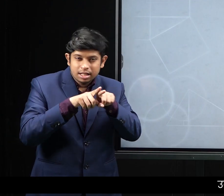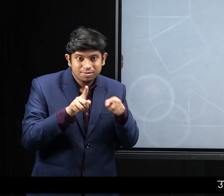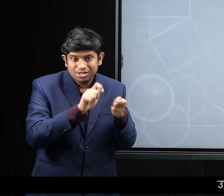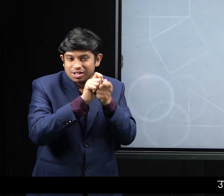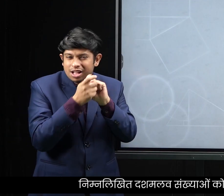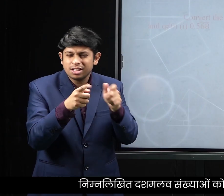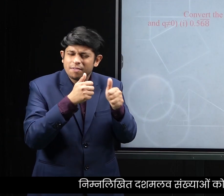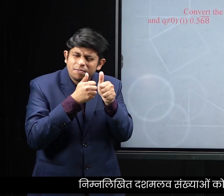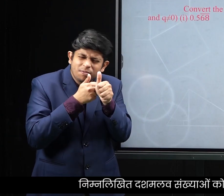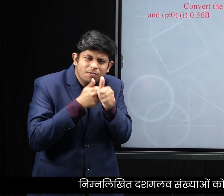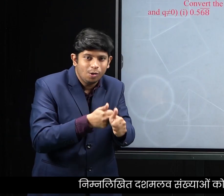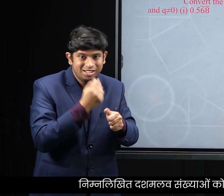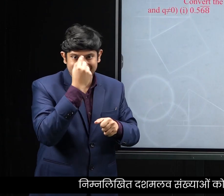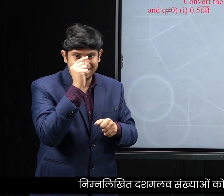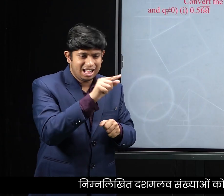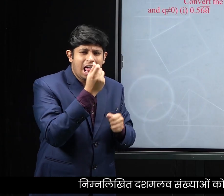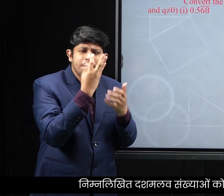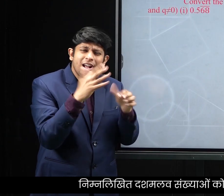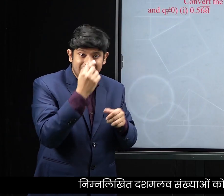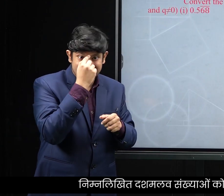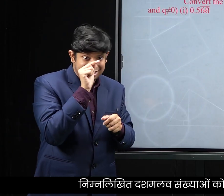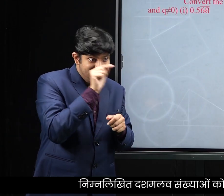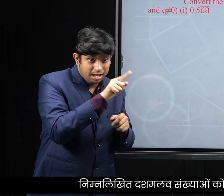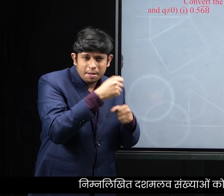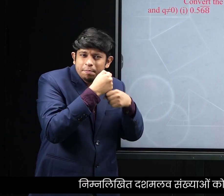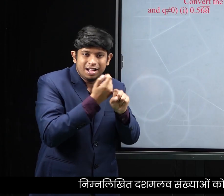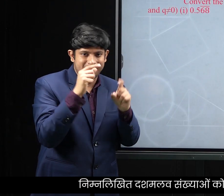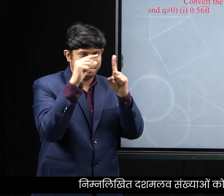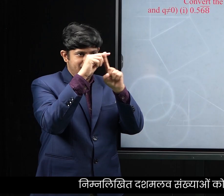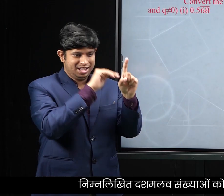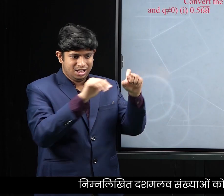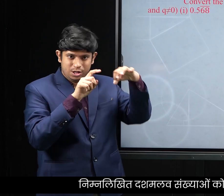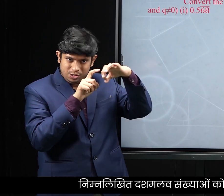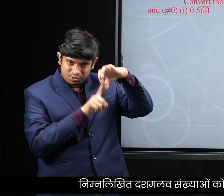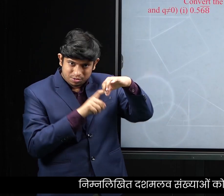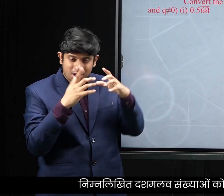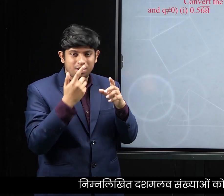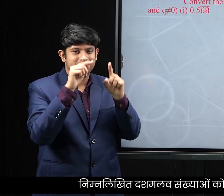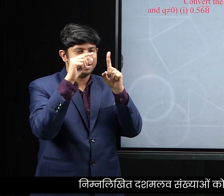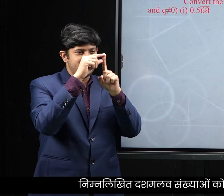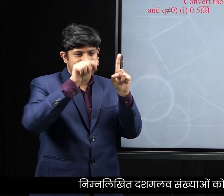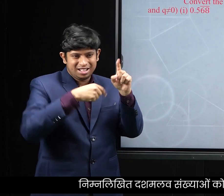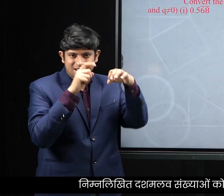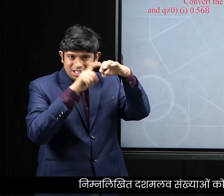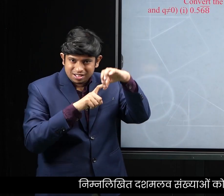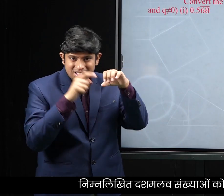उदाहरण निम्नलिखित दशमलव संख्याओं को p/q ब्रैकेट्स p q belongs to z और q